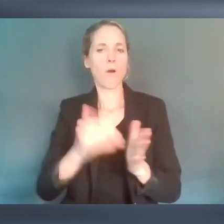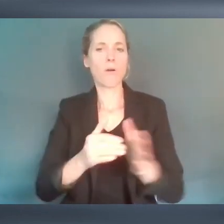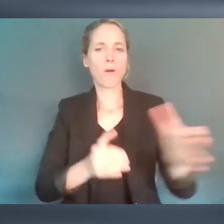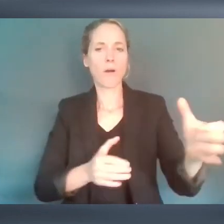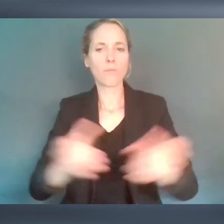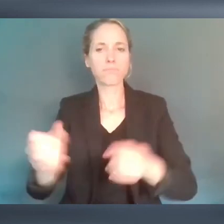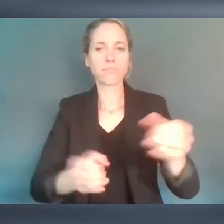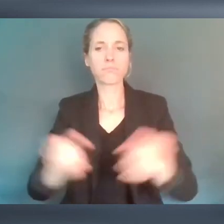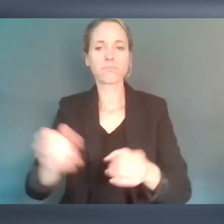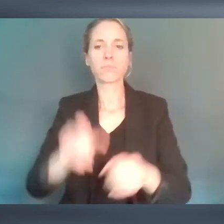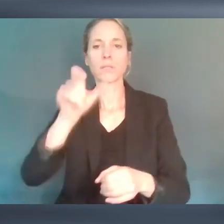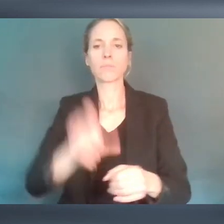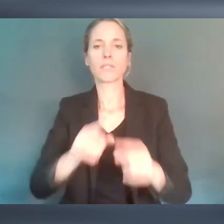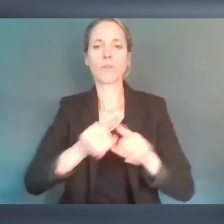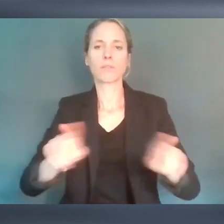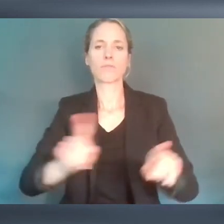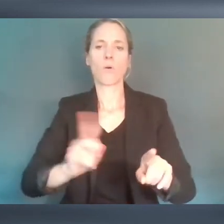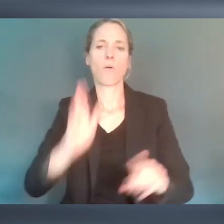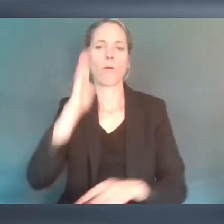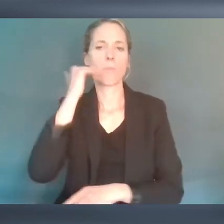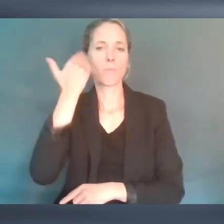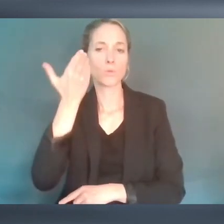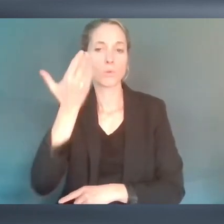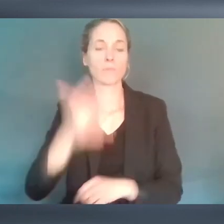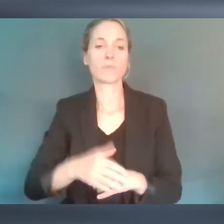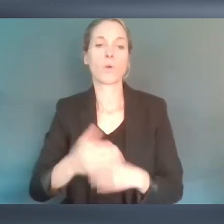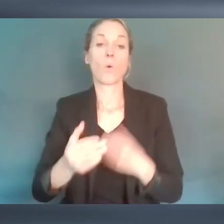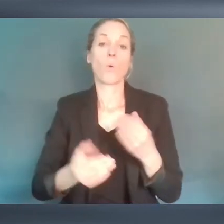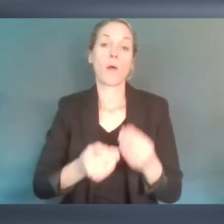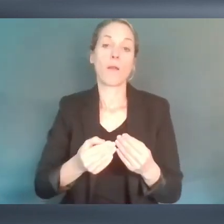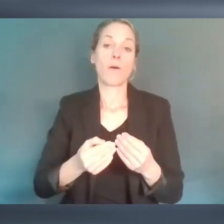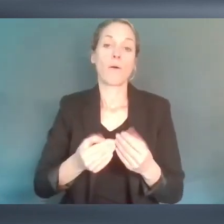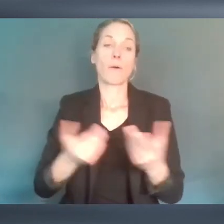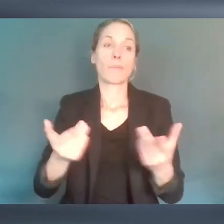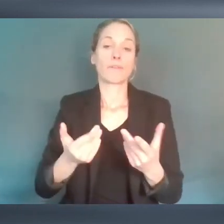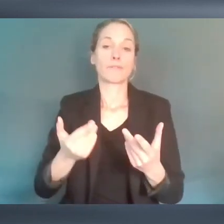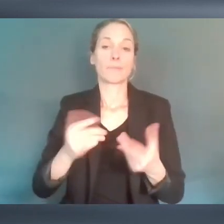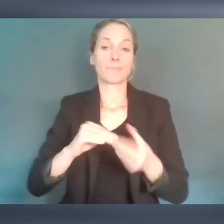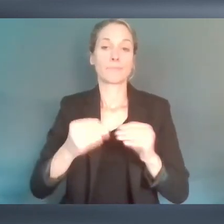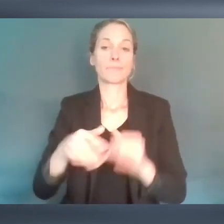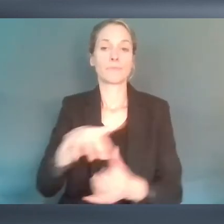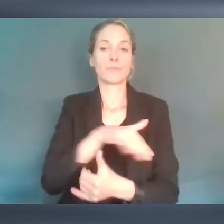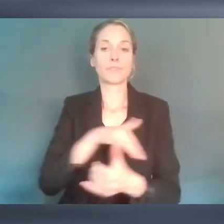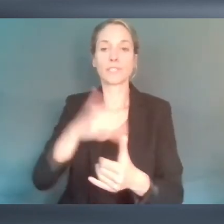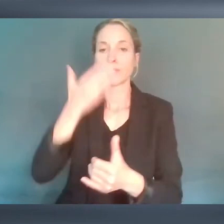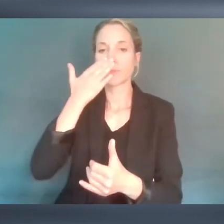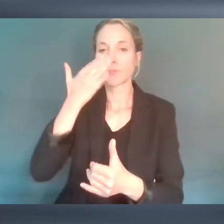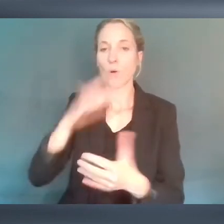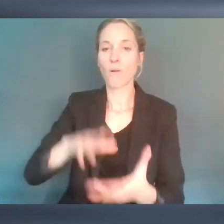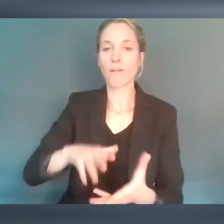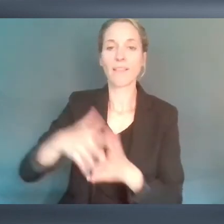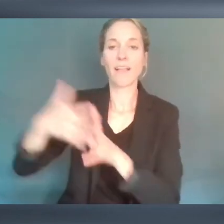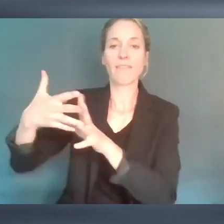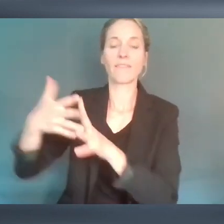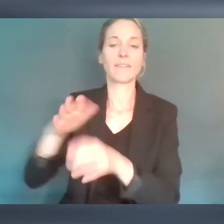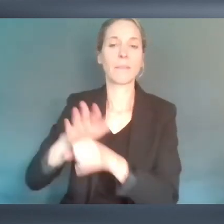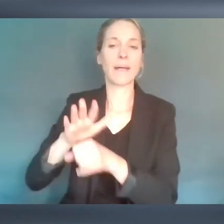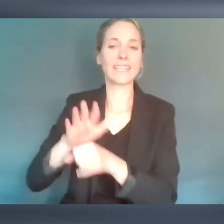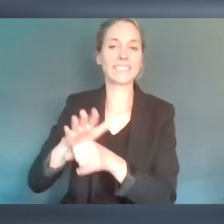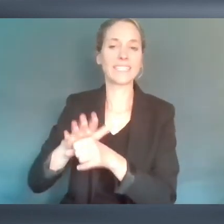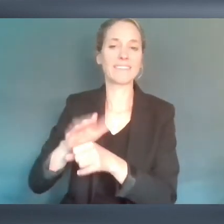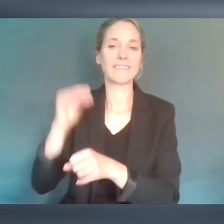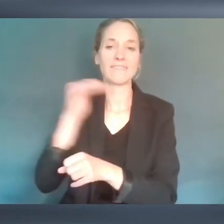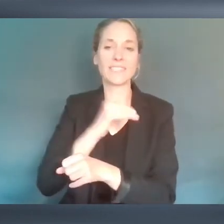différentes. On pourrait subir le fait que la société n'évolue pas assez rapidement et que les mentalités sont trop fortes et